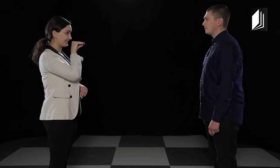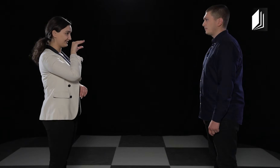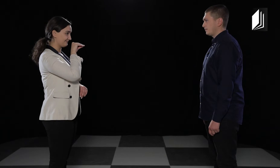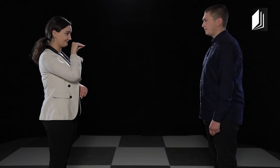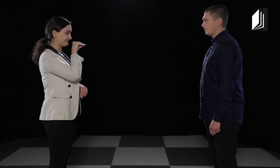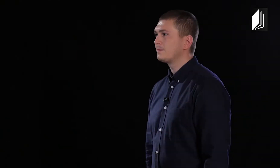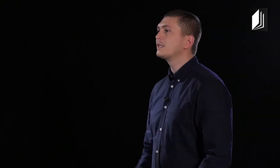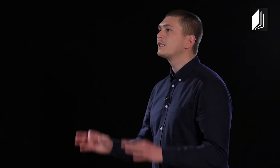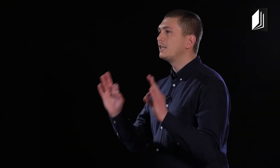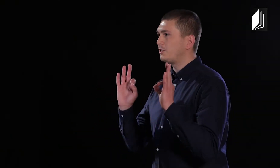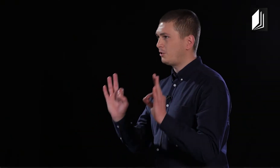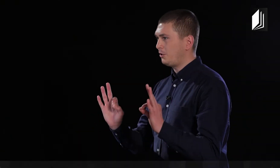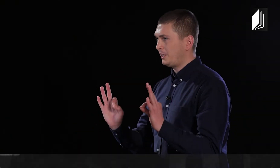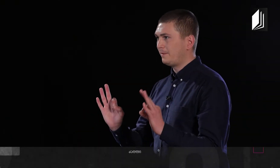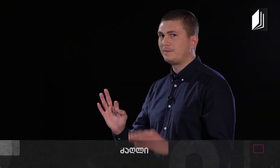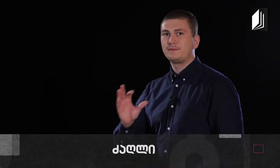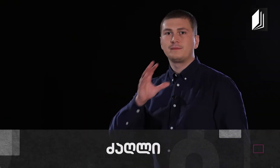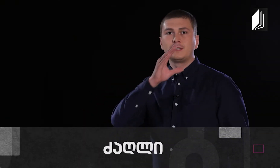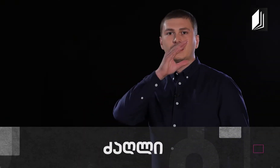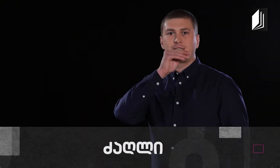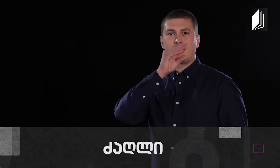ძაღლი სწორია ძაღლი